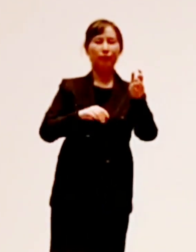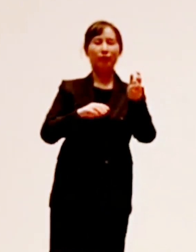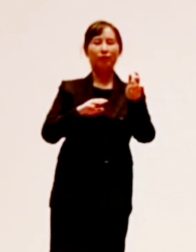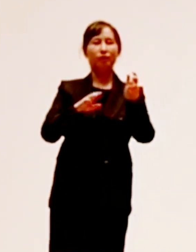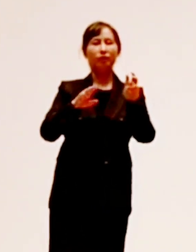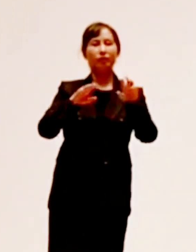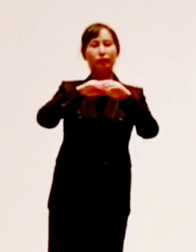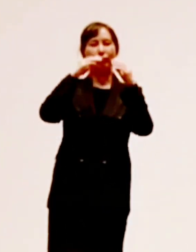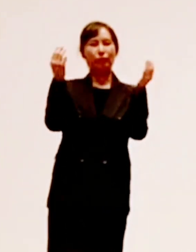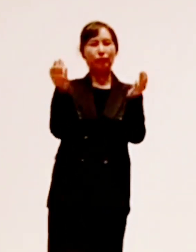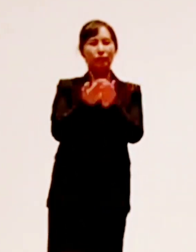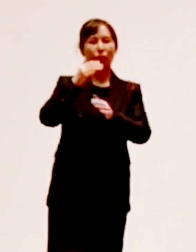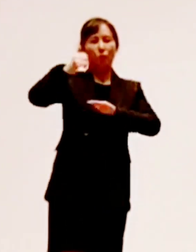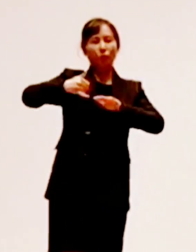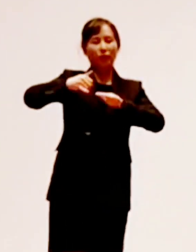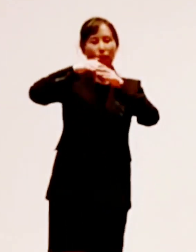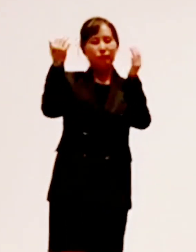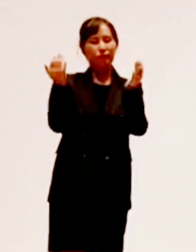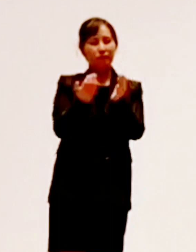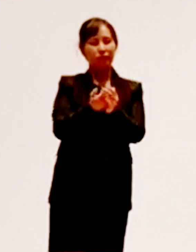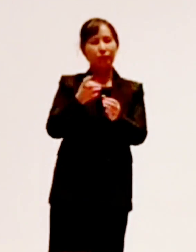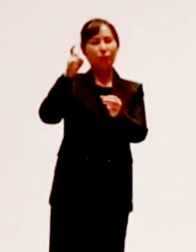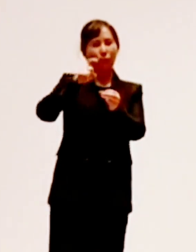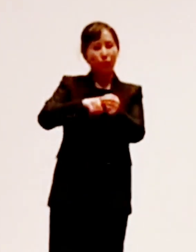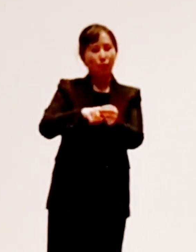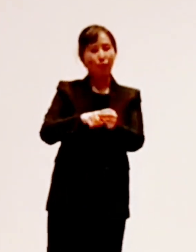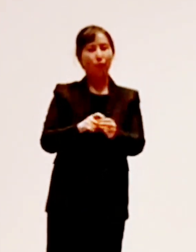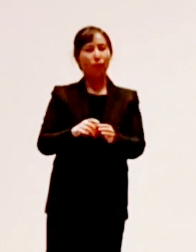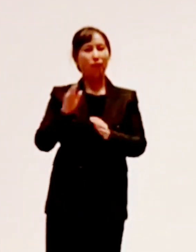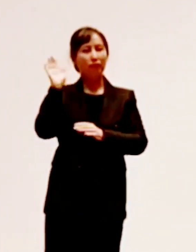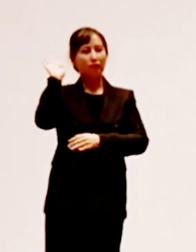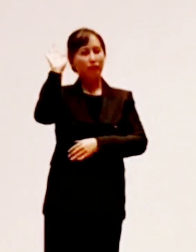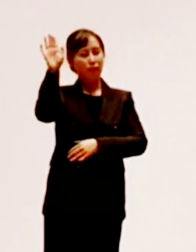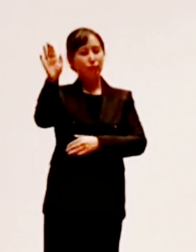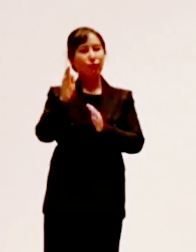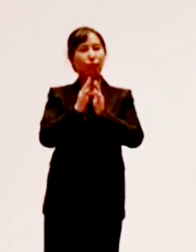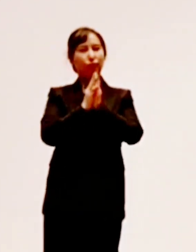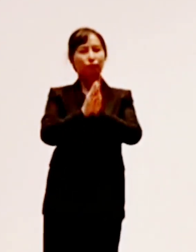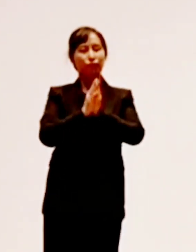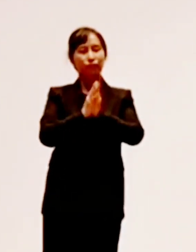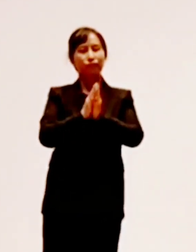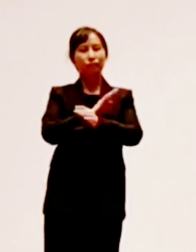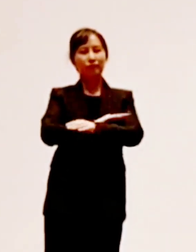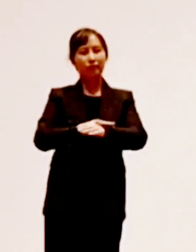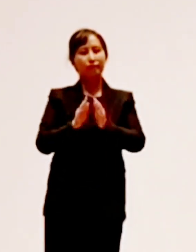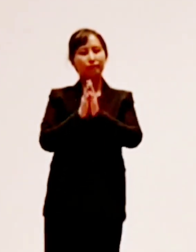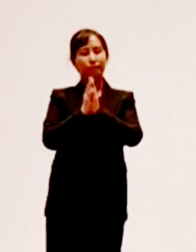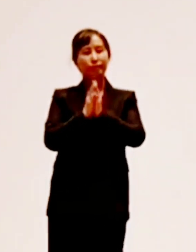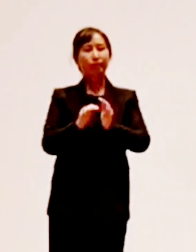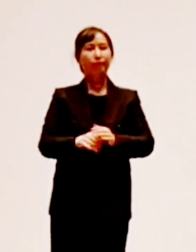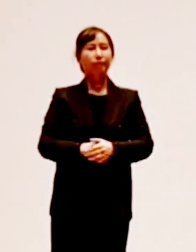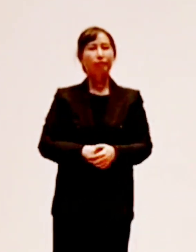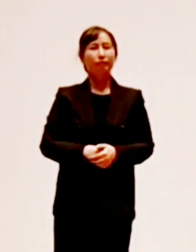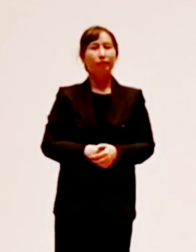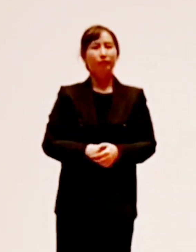완공을 목표로 두고 있는데 그렇게 되길 기원을 해야 되겠죠.